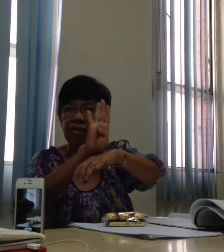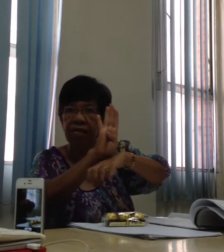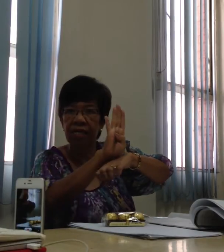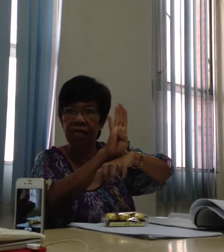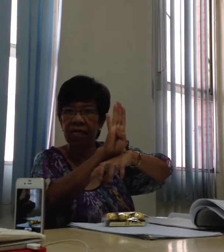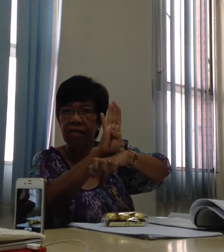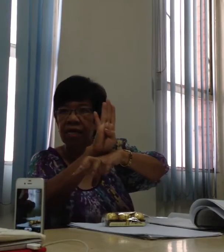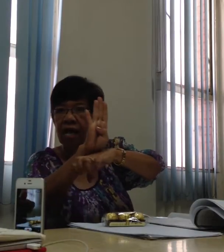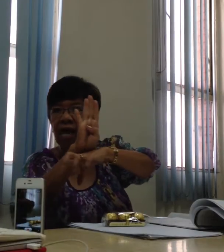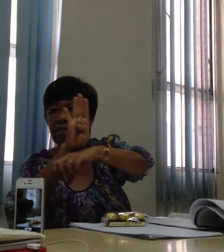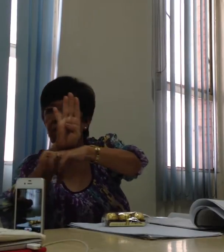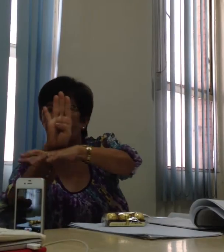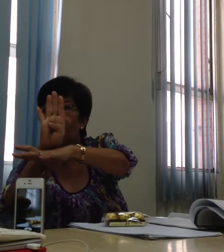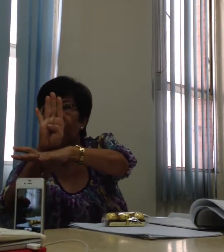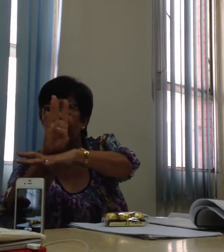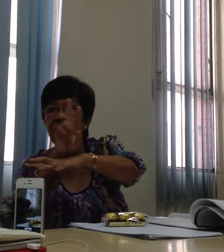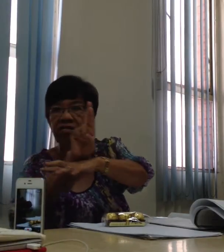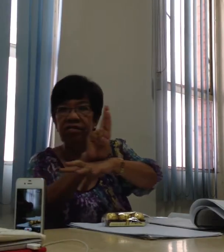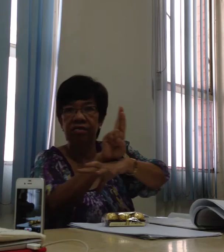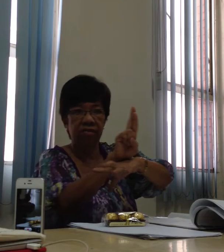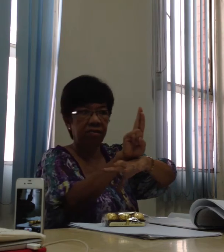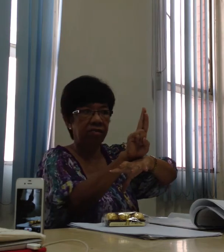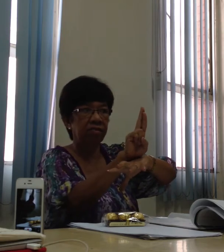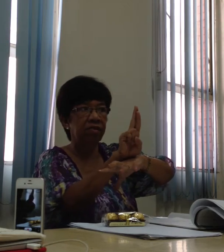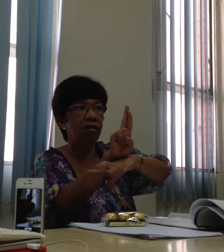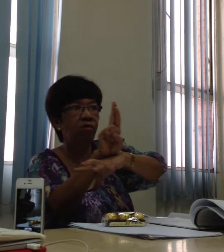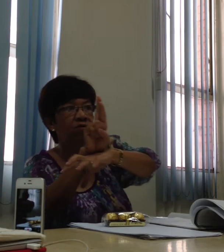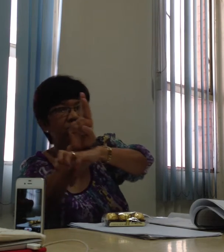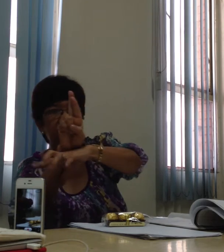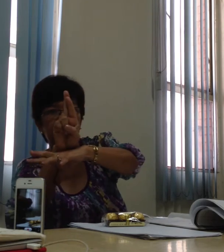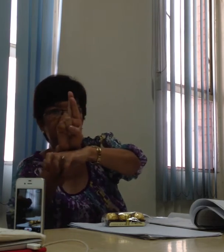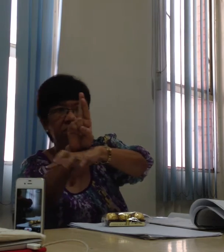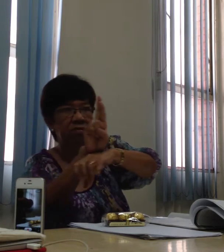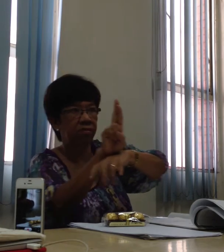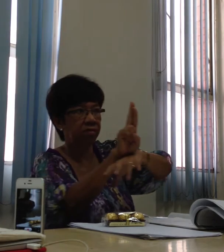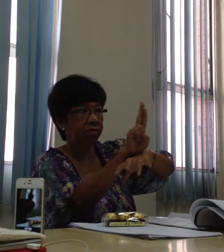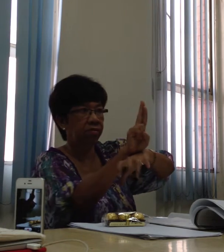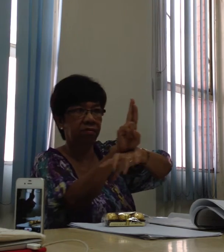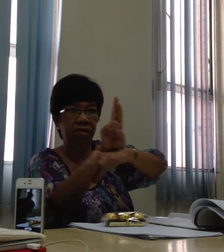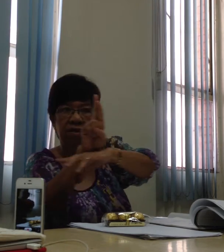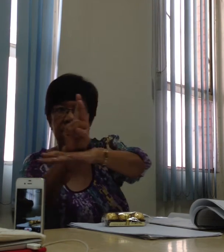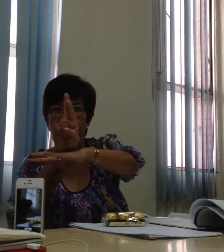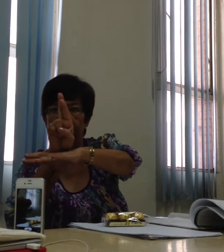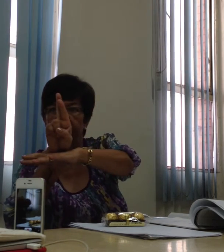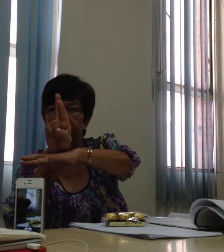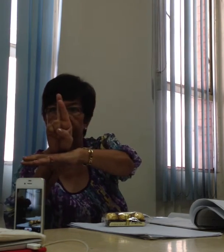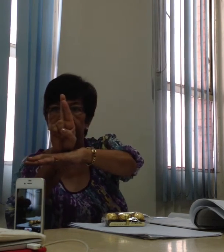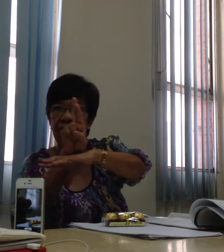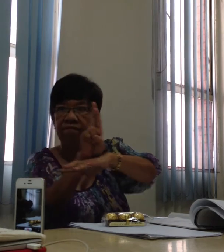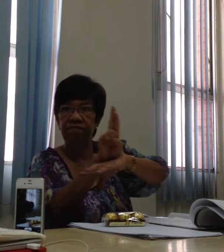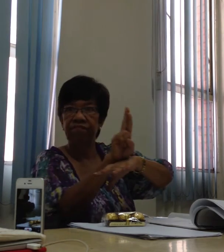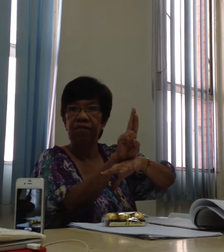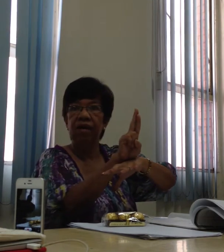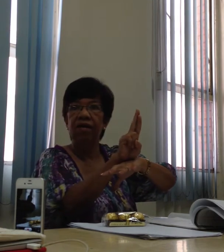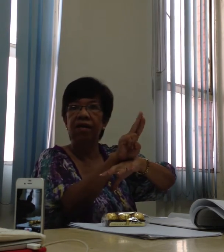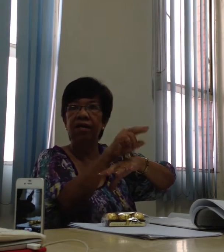be albert cockroach, cockroach. There are again